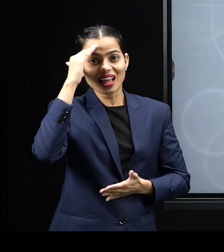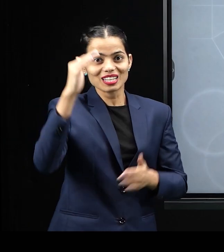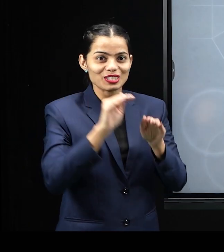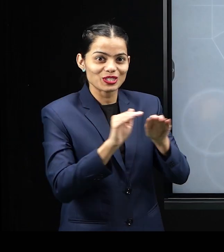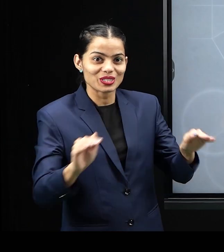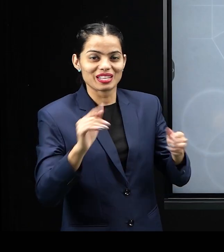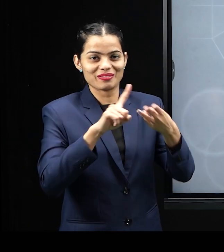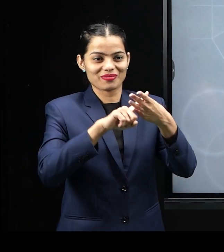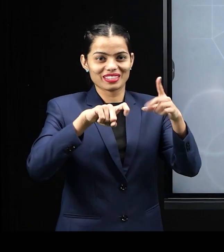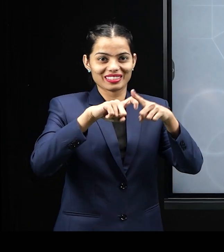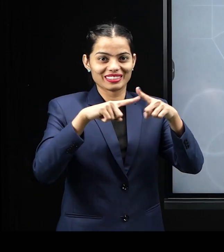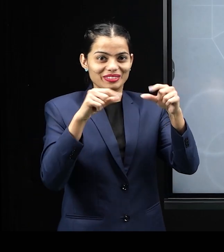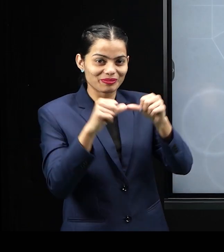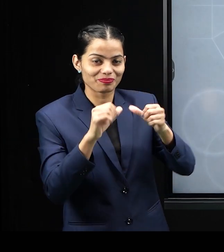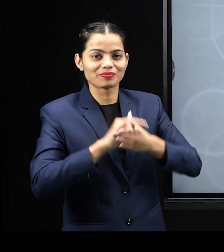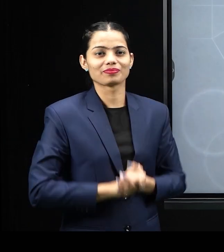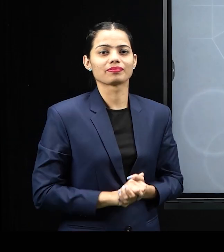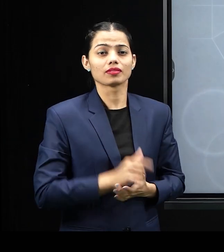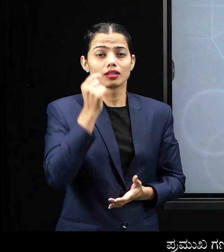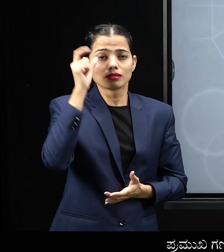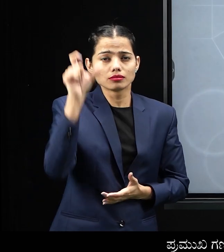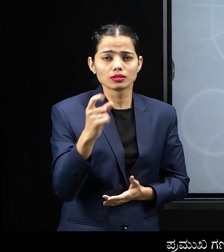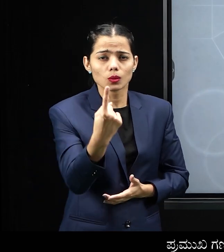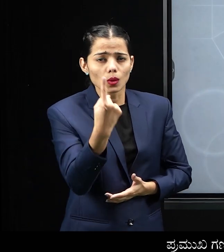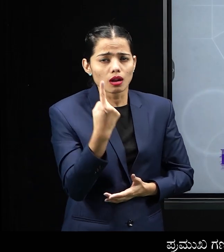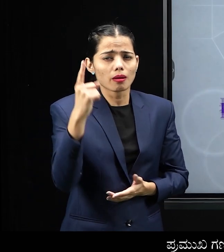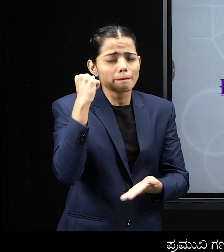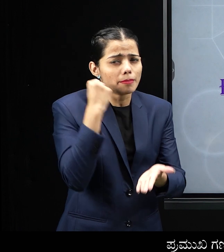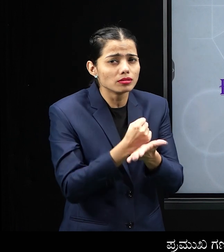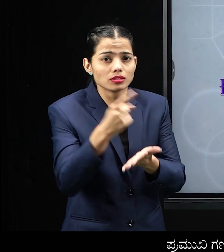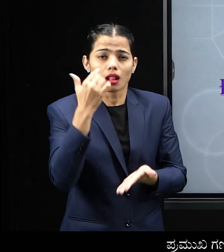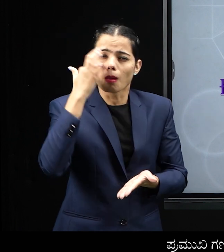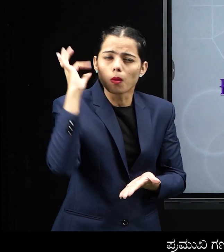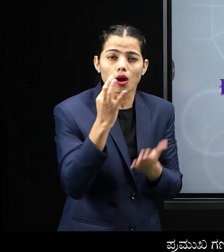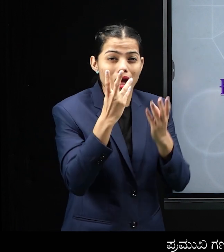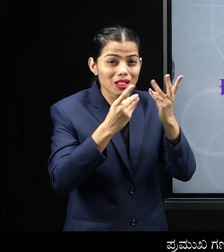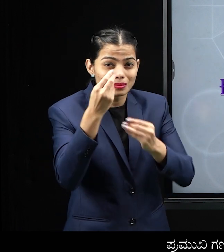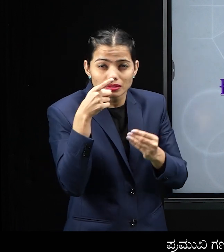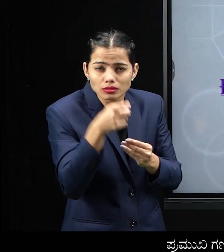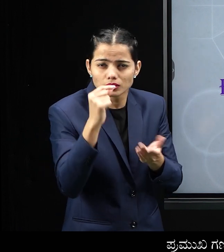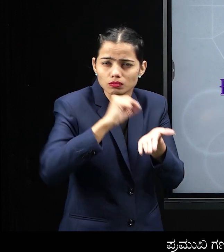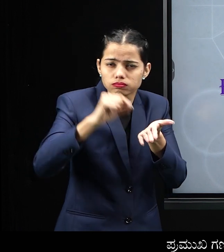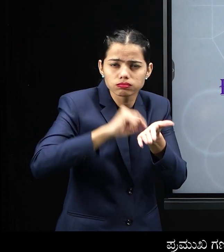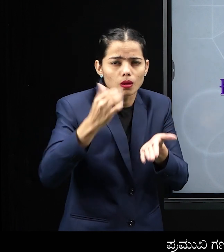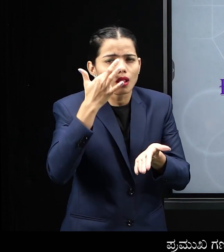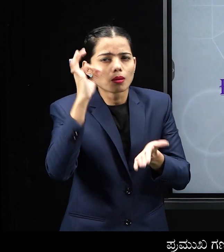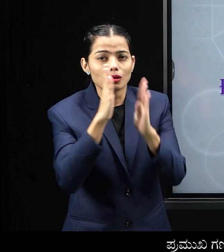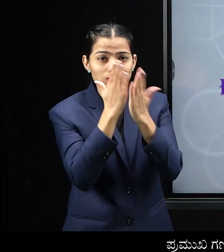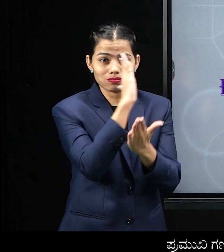ನಮಸ್ಕಾರ ವಿದ್ಯಾರ್ಥಿಗಳೇ, ನಾನು ಪ್ರಮೀಳಾ. ಪ್ರಮುಖ ಗಣಿತಜ್ಞರಲ್ಲಿ ಒಬ್ಬರಾದ ಯೂಕ್ಲಿಡ್ ಅವರು 13